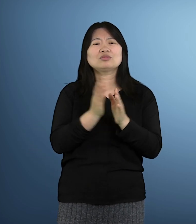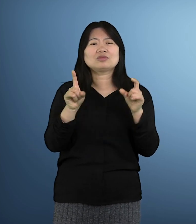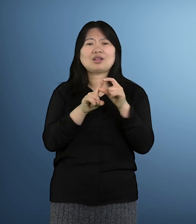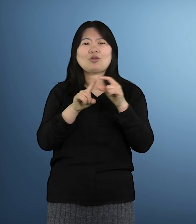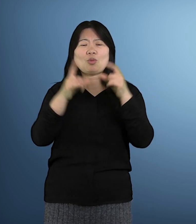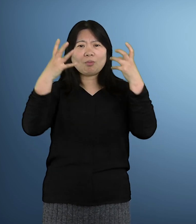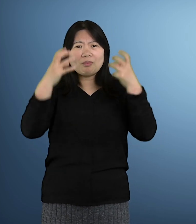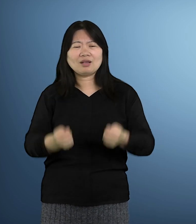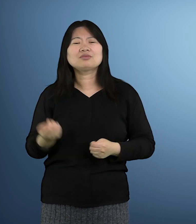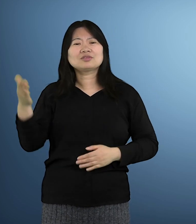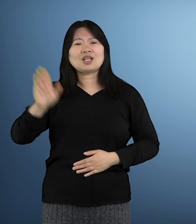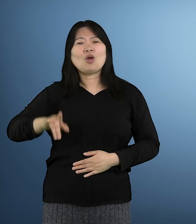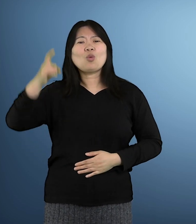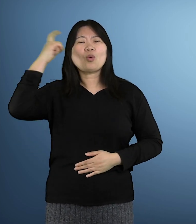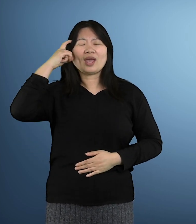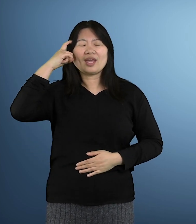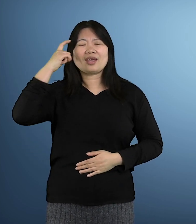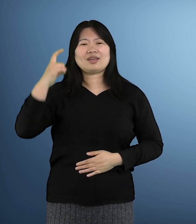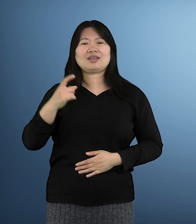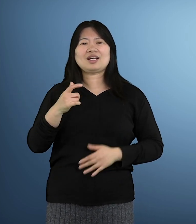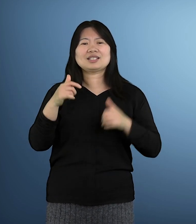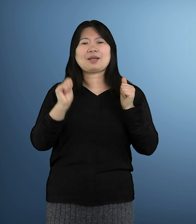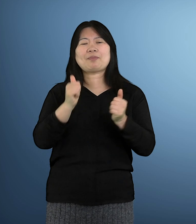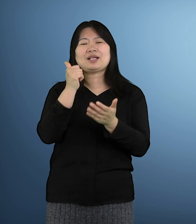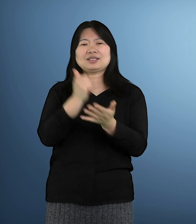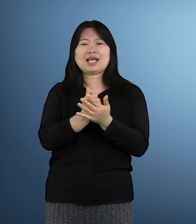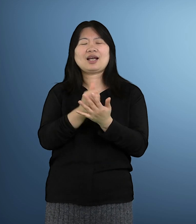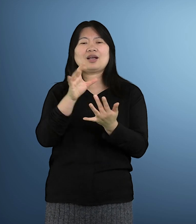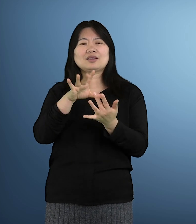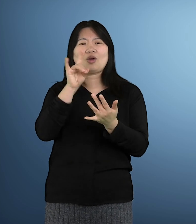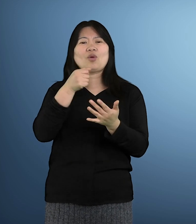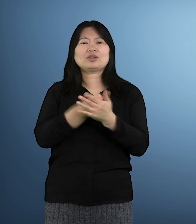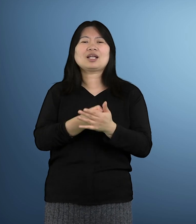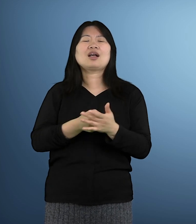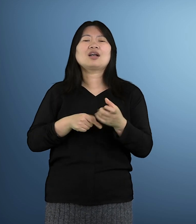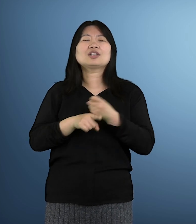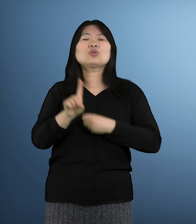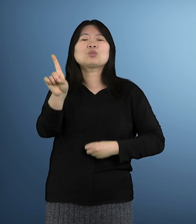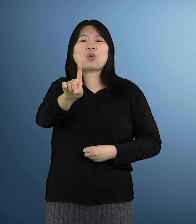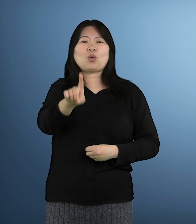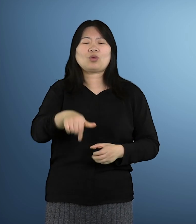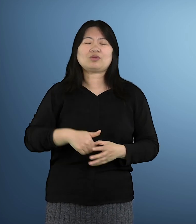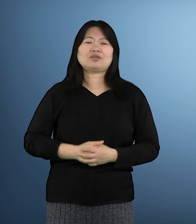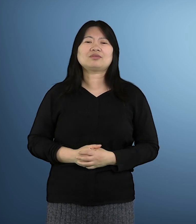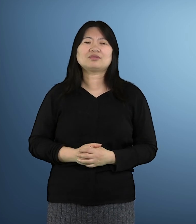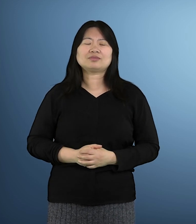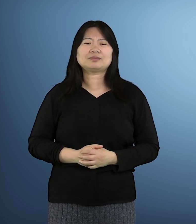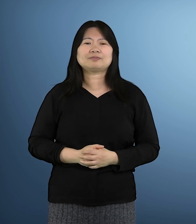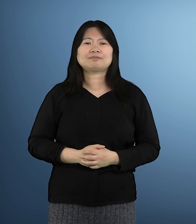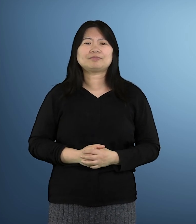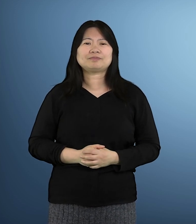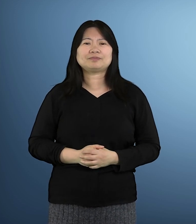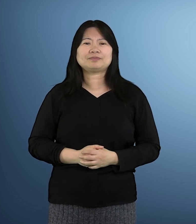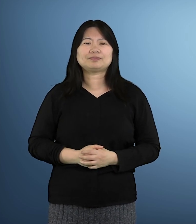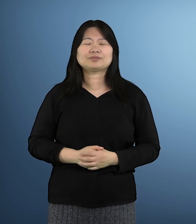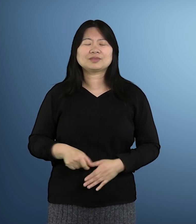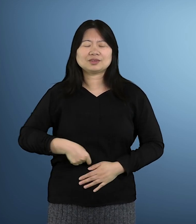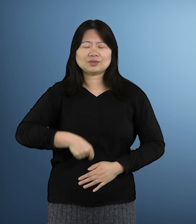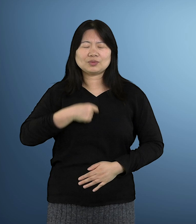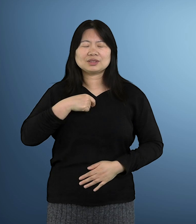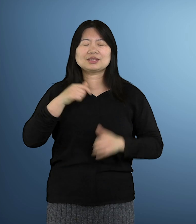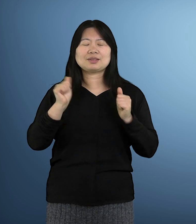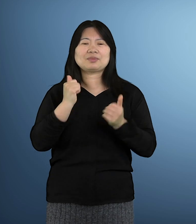많아요. 그런데 그 단어를 다 내려놓고 의로우신 재판장이,